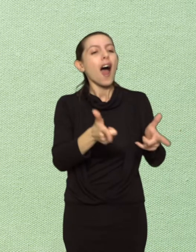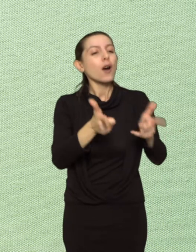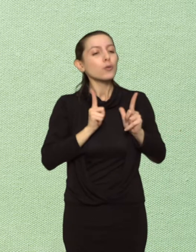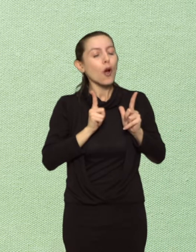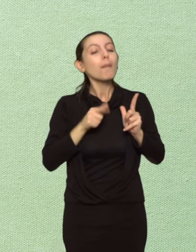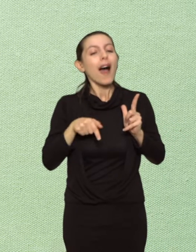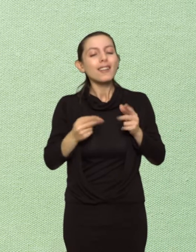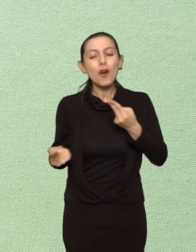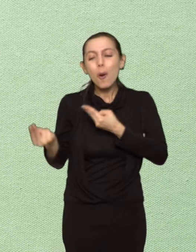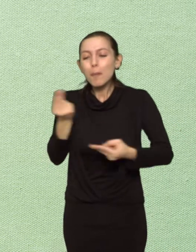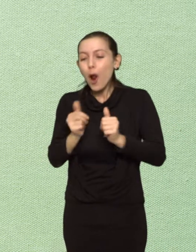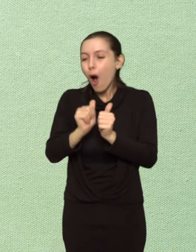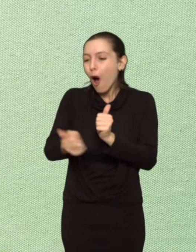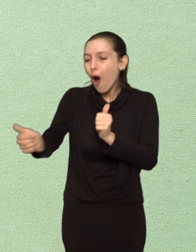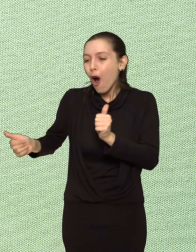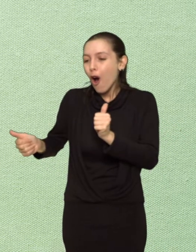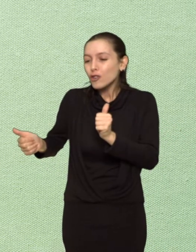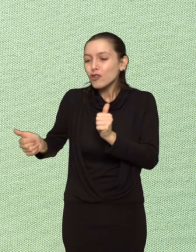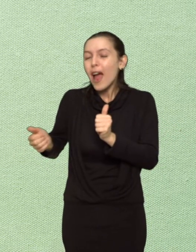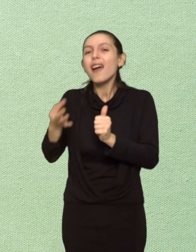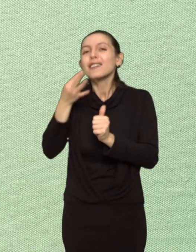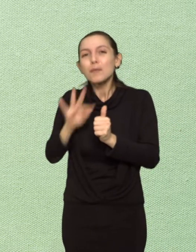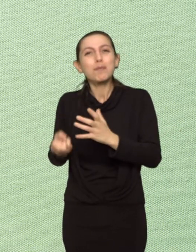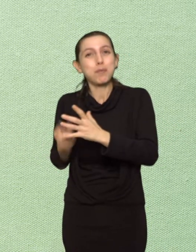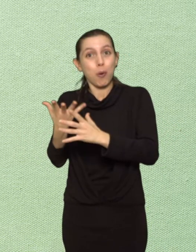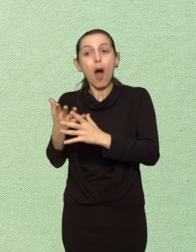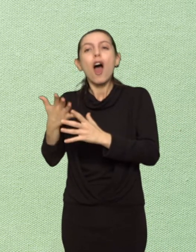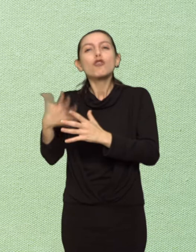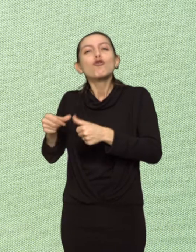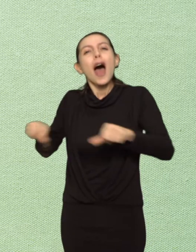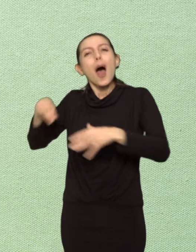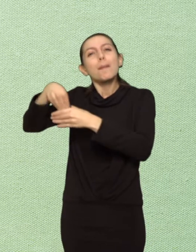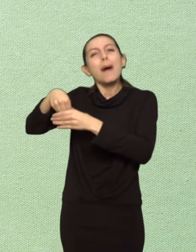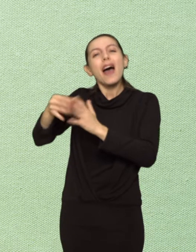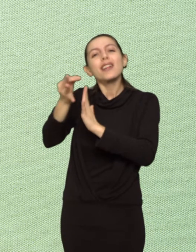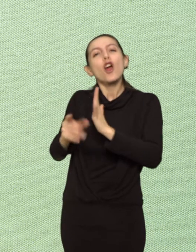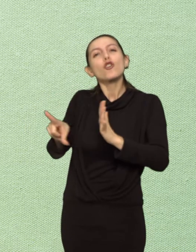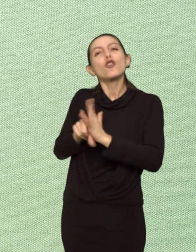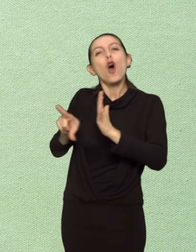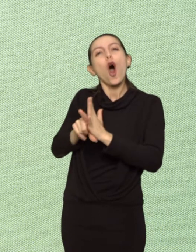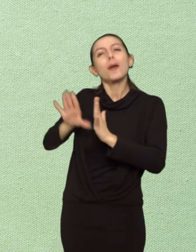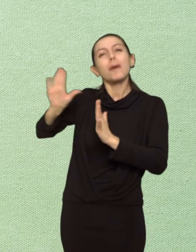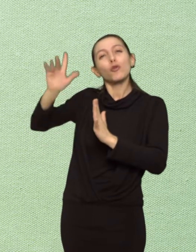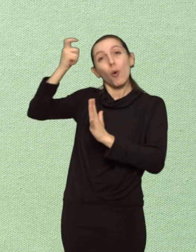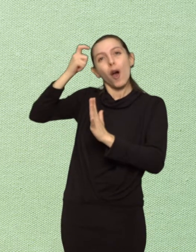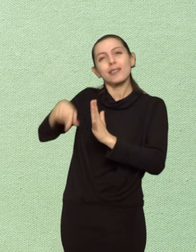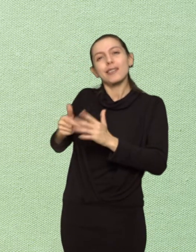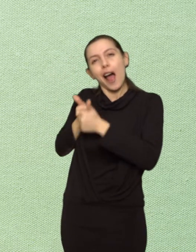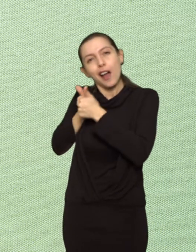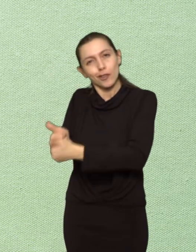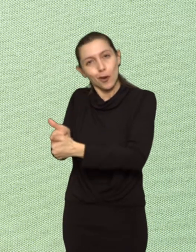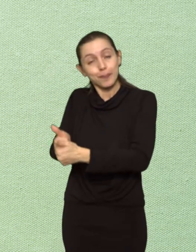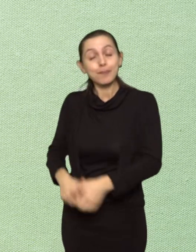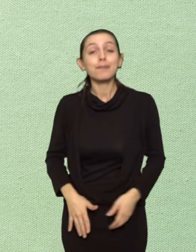dei progetti singoli a rispettare delle norme che sono già norme dello Stato.